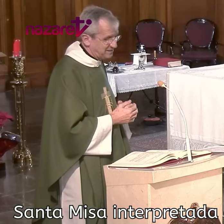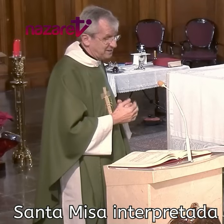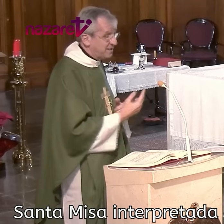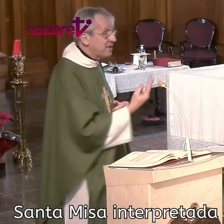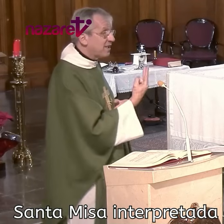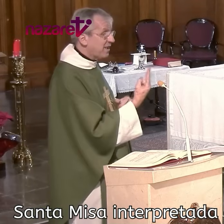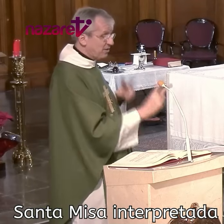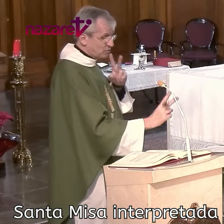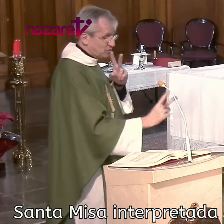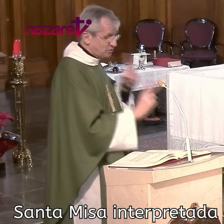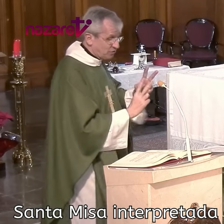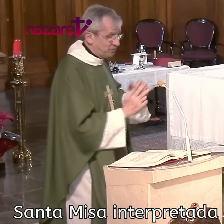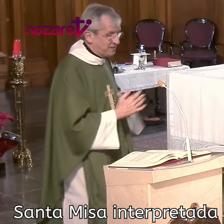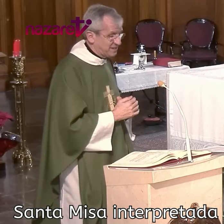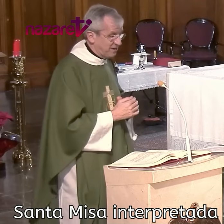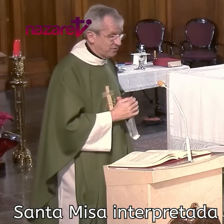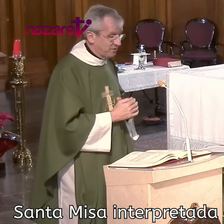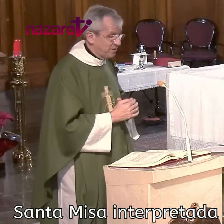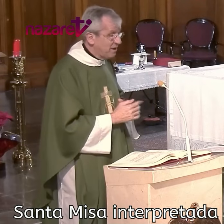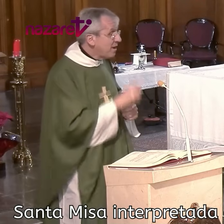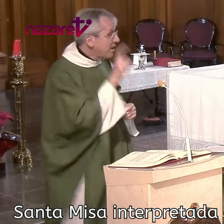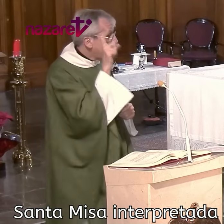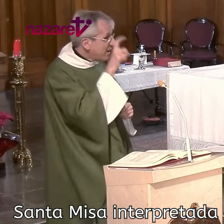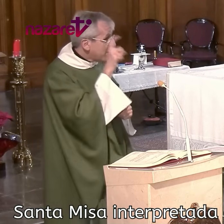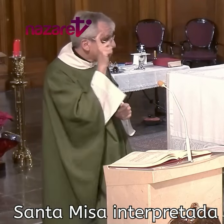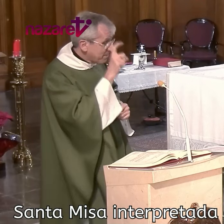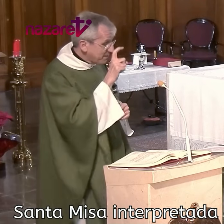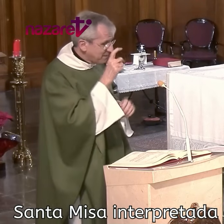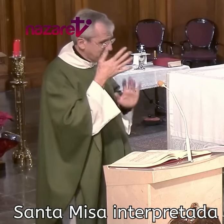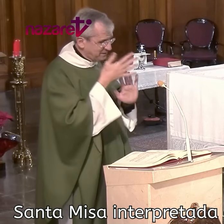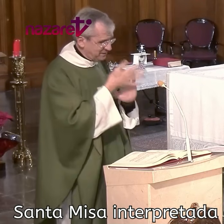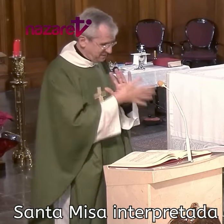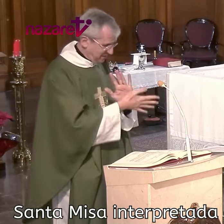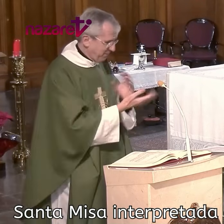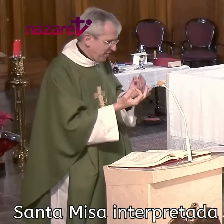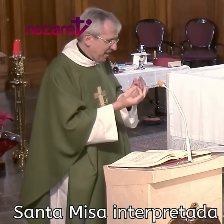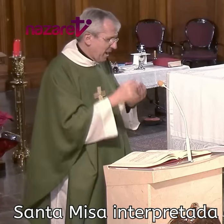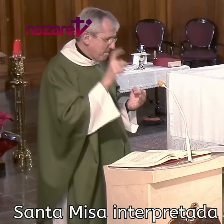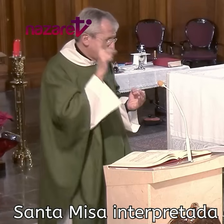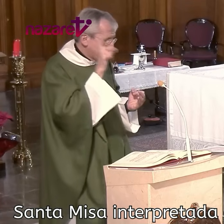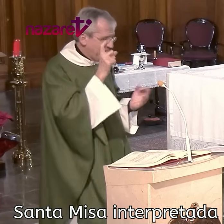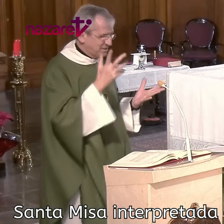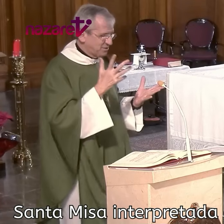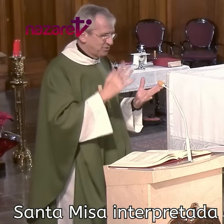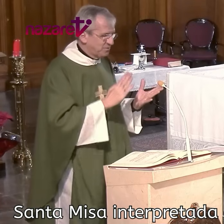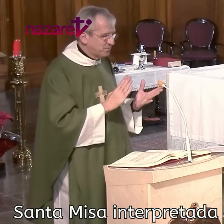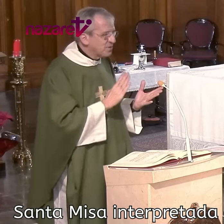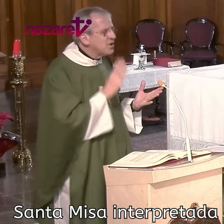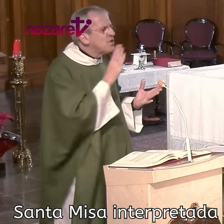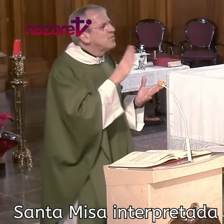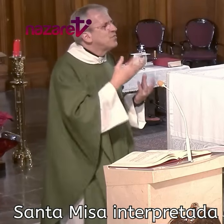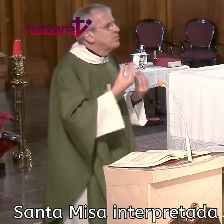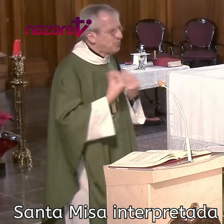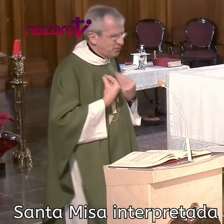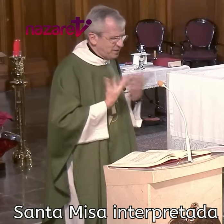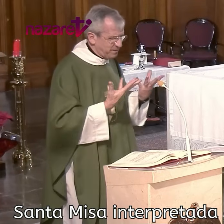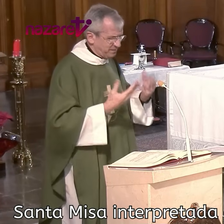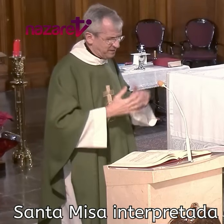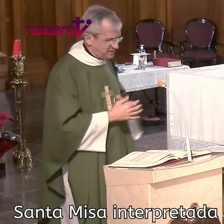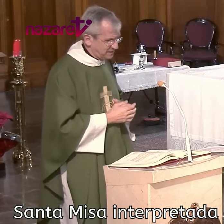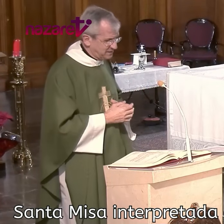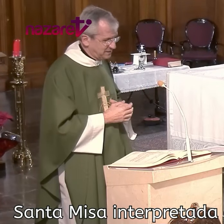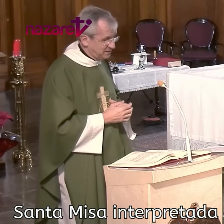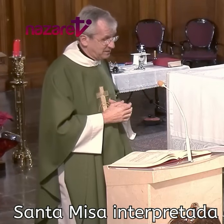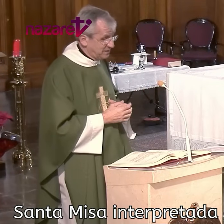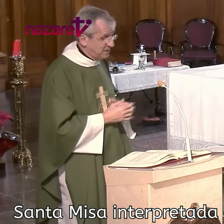buscáis? Ellos contestaron: Rabí, que significa maestro, ¿dónde